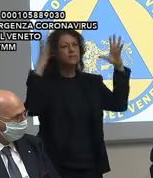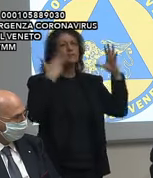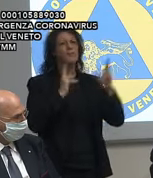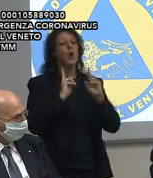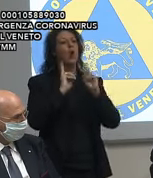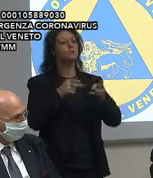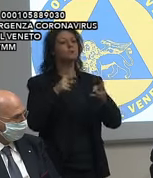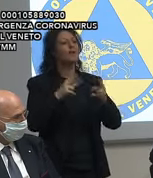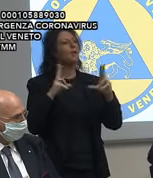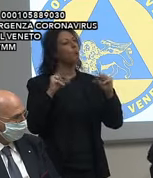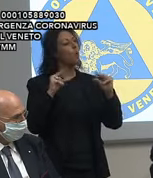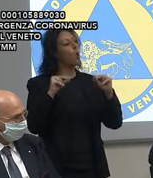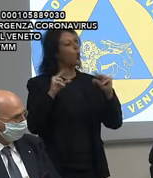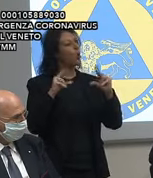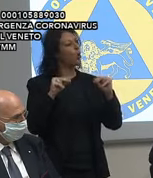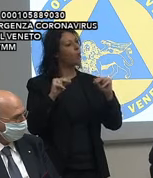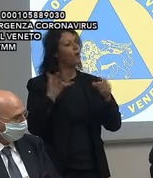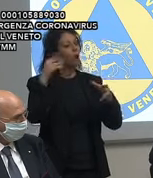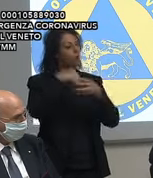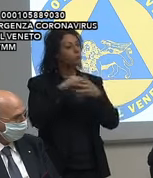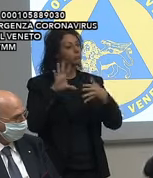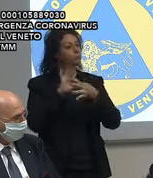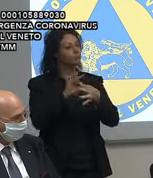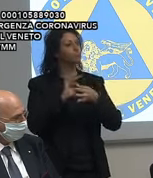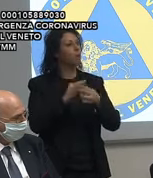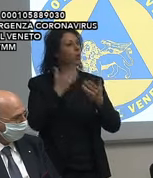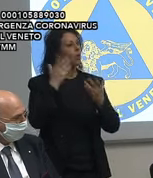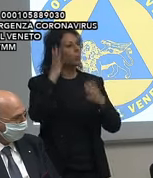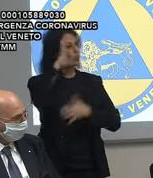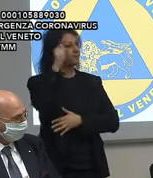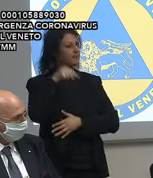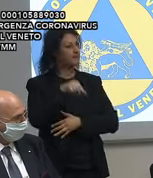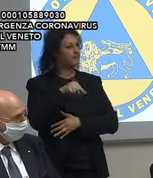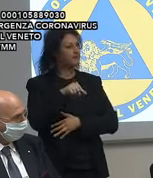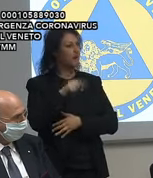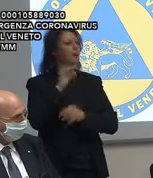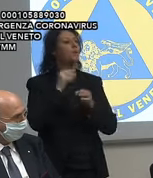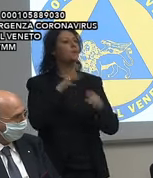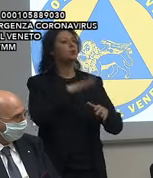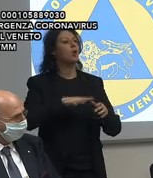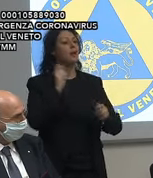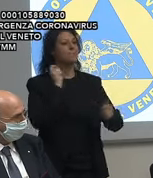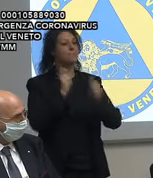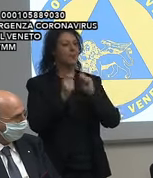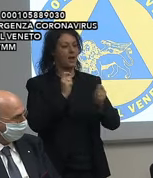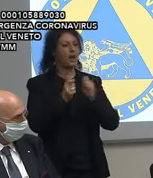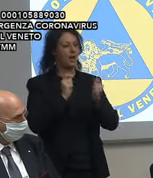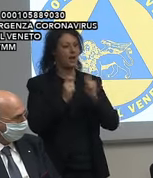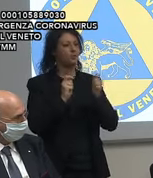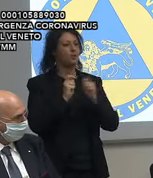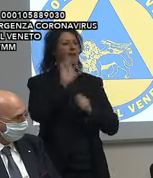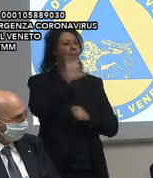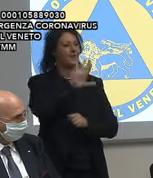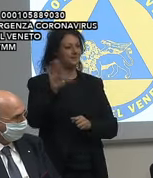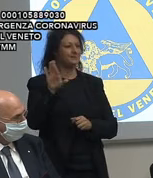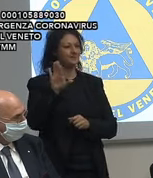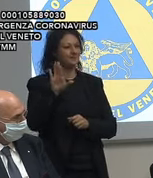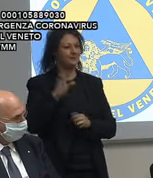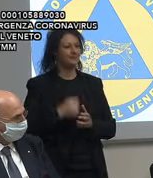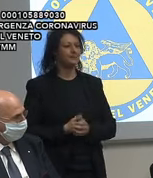Policlinico Universitario a Padova Est. Tra l'altro noi portiamo a casa un'area di 50